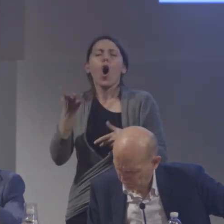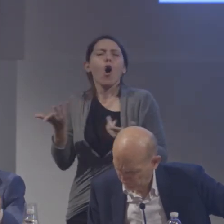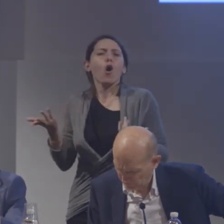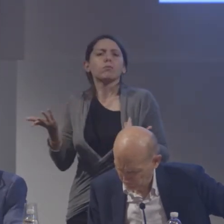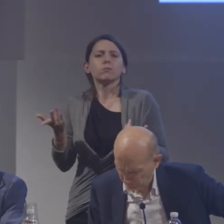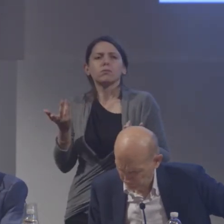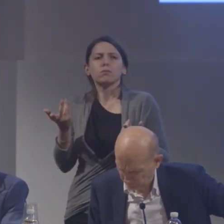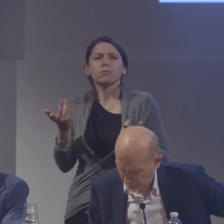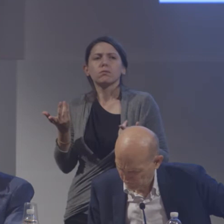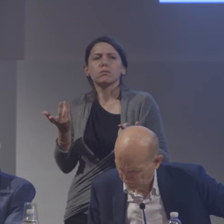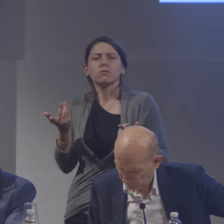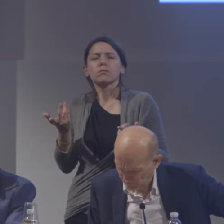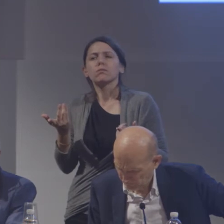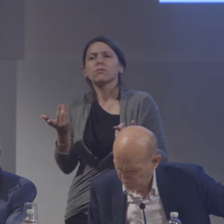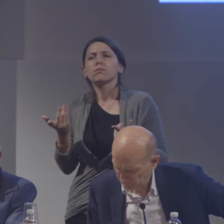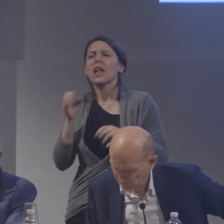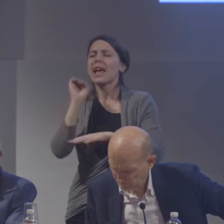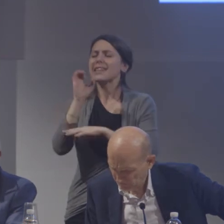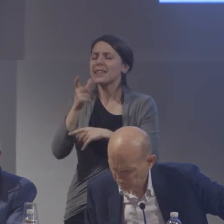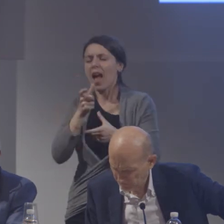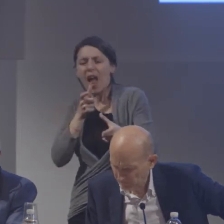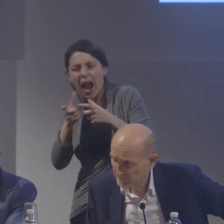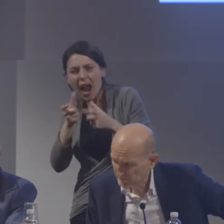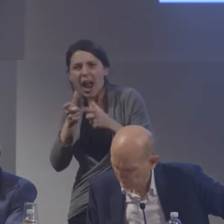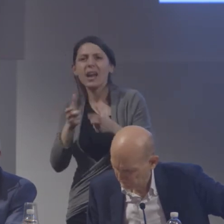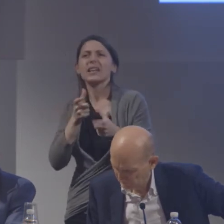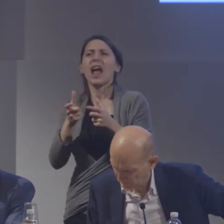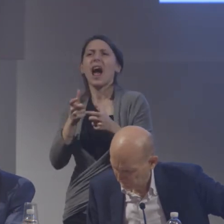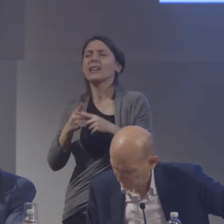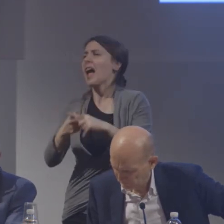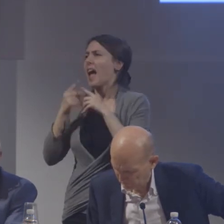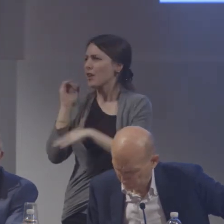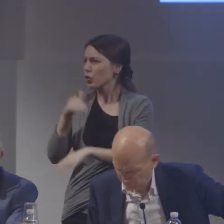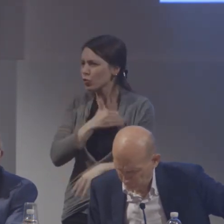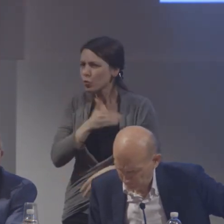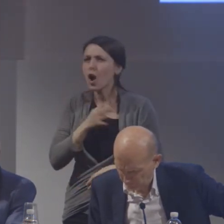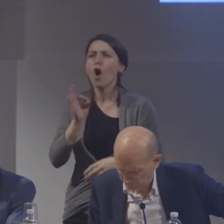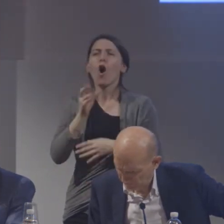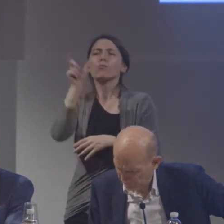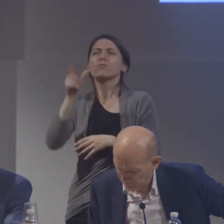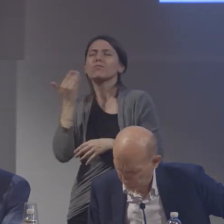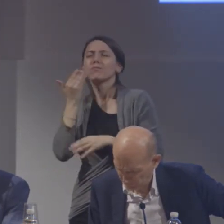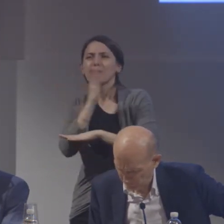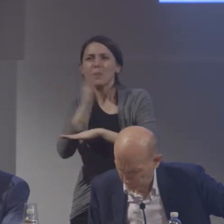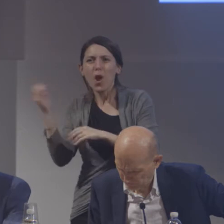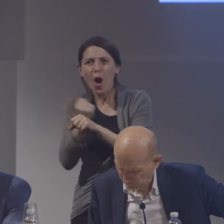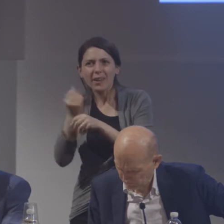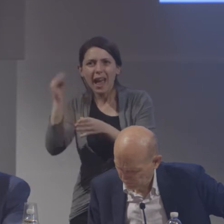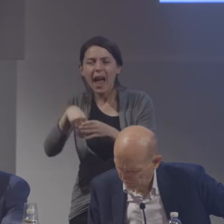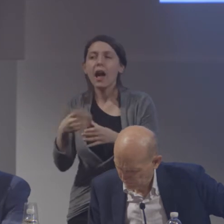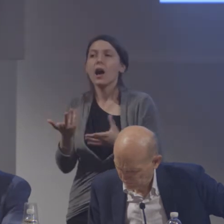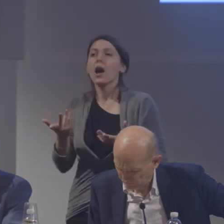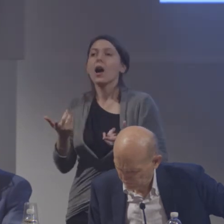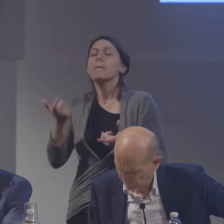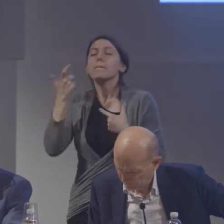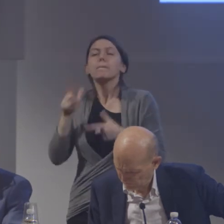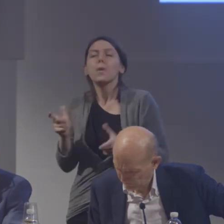con un insegnante, un ex studente, un bibliotecario incontrato più o meno per caso,